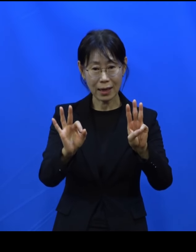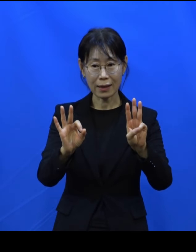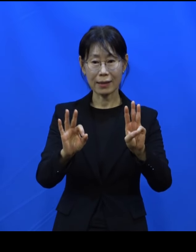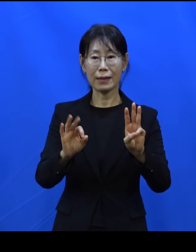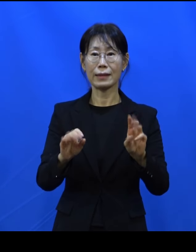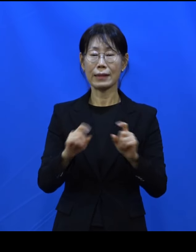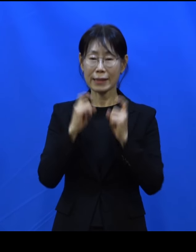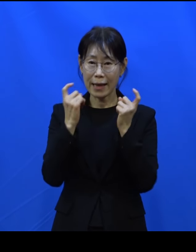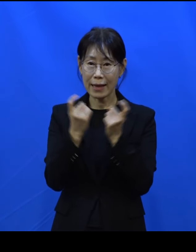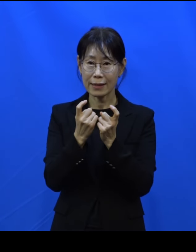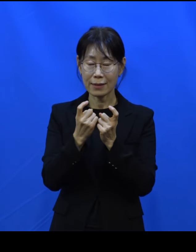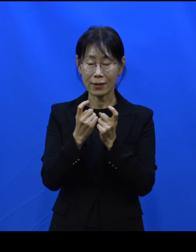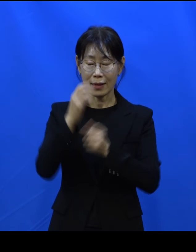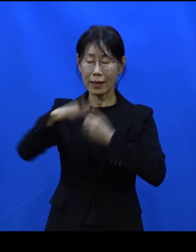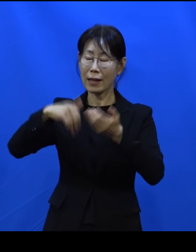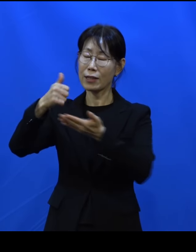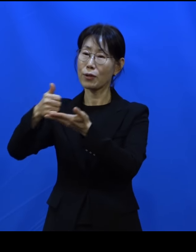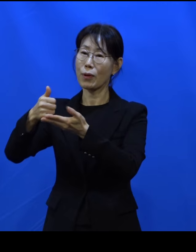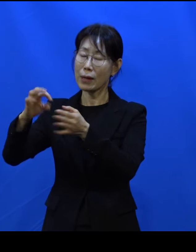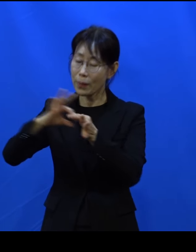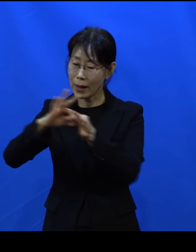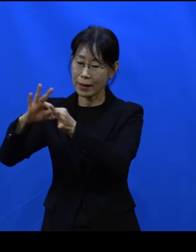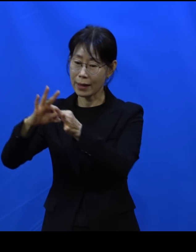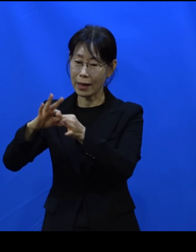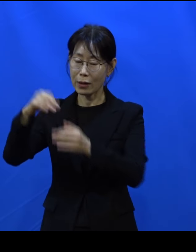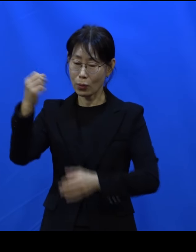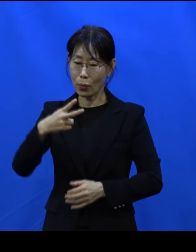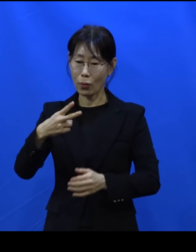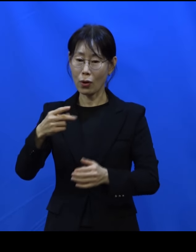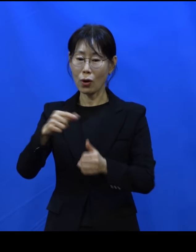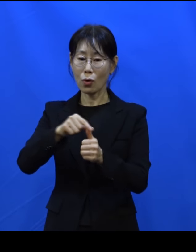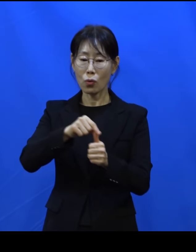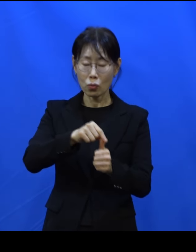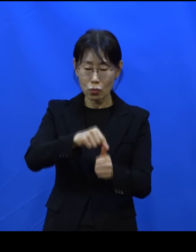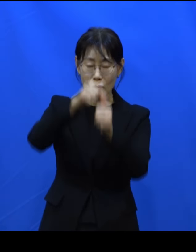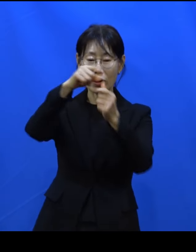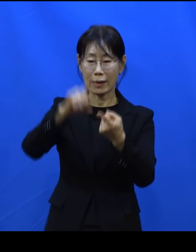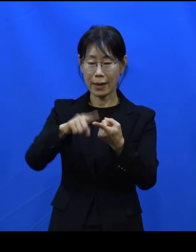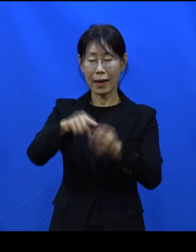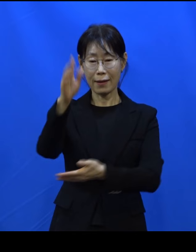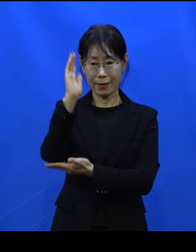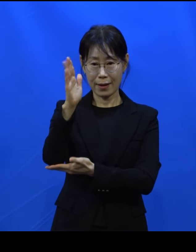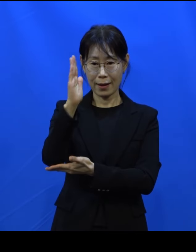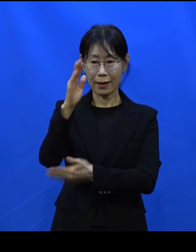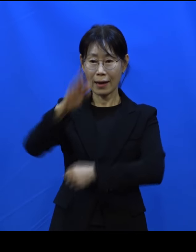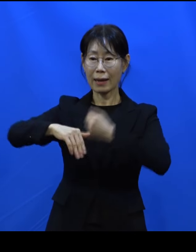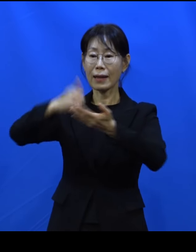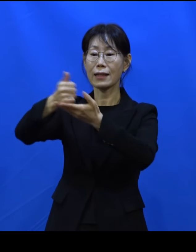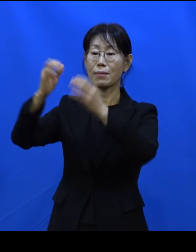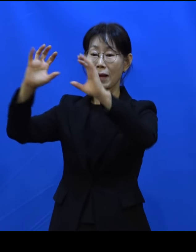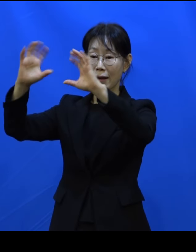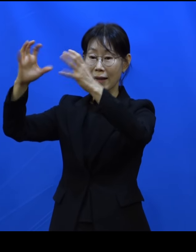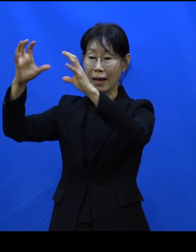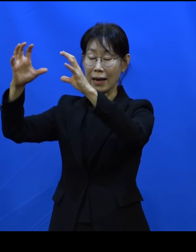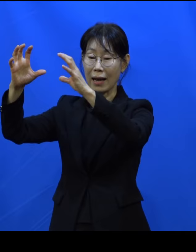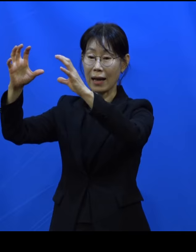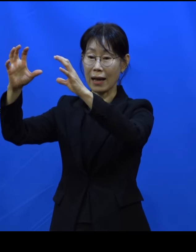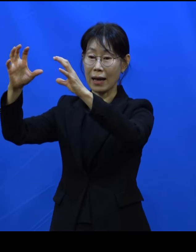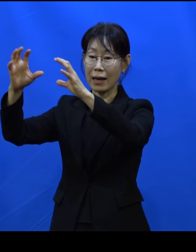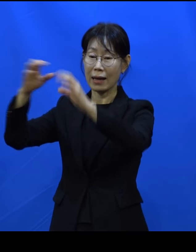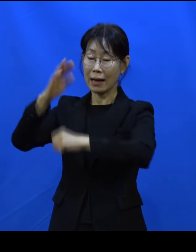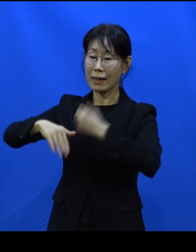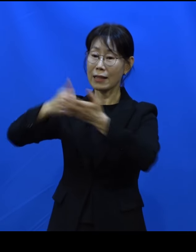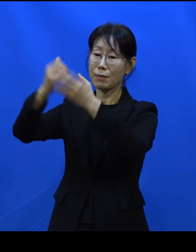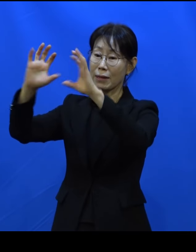관한 것이면서도 구속사적인 그런 메시지라는 말이죠. 하나님의 나라는 잔치집에 비유하죠,